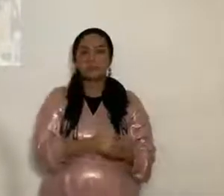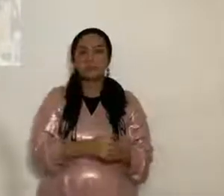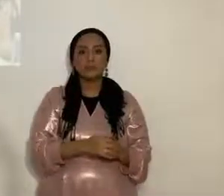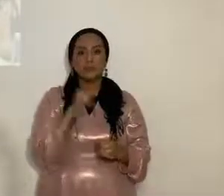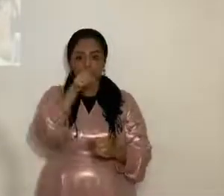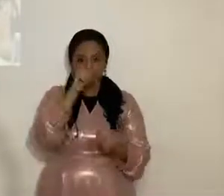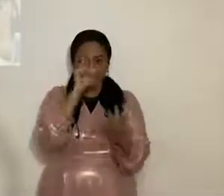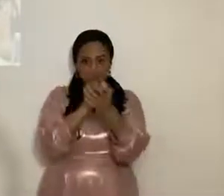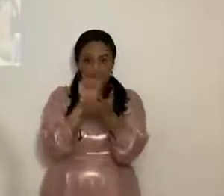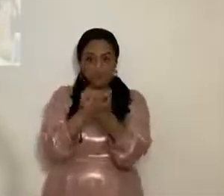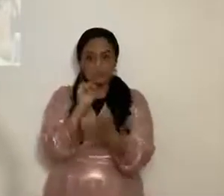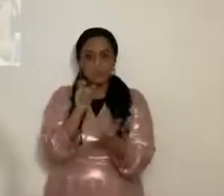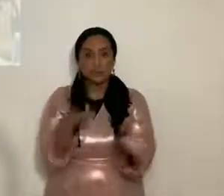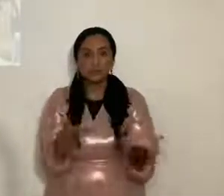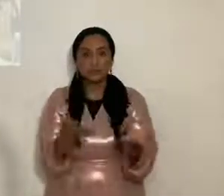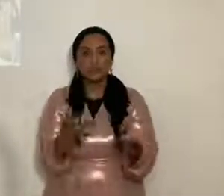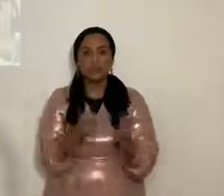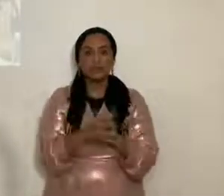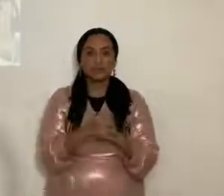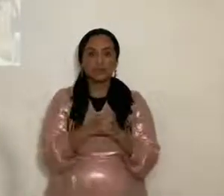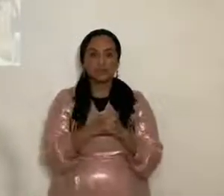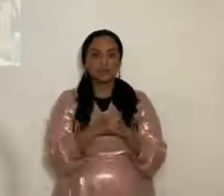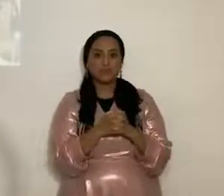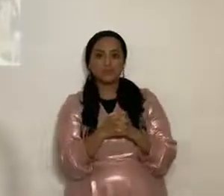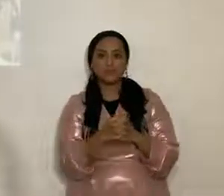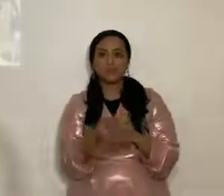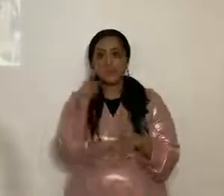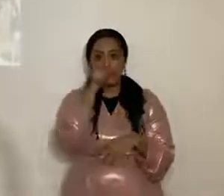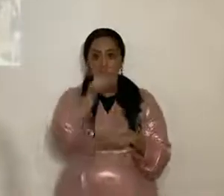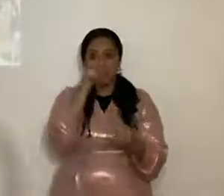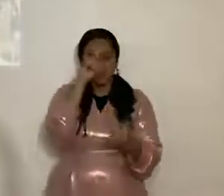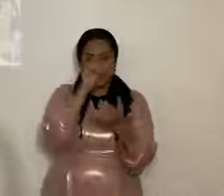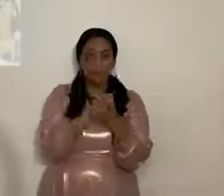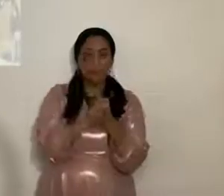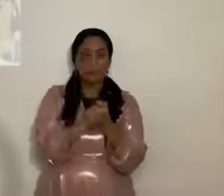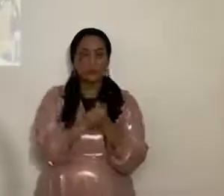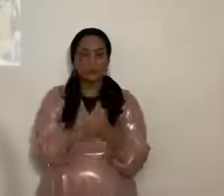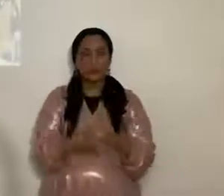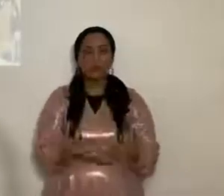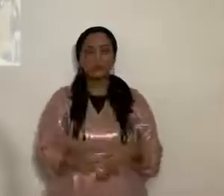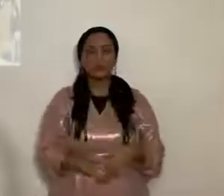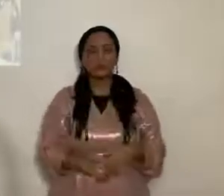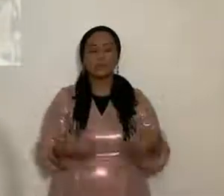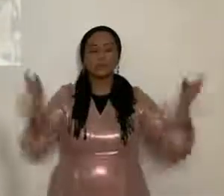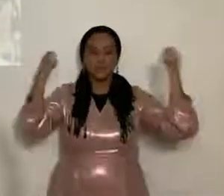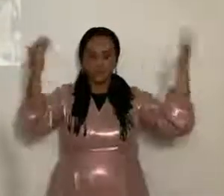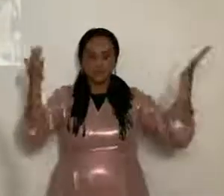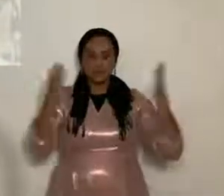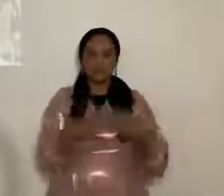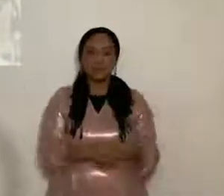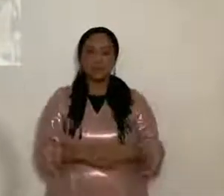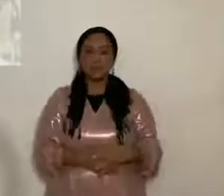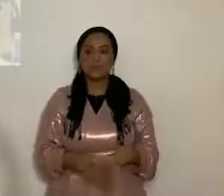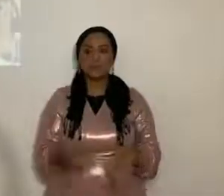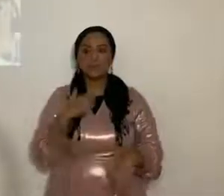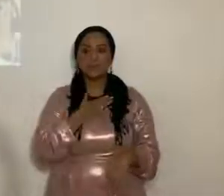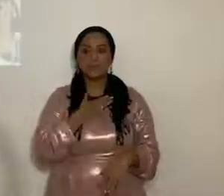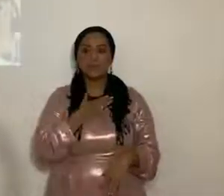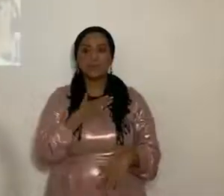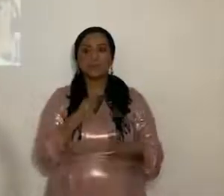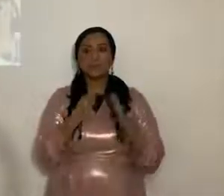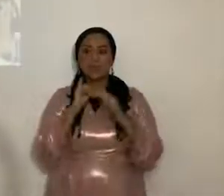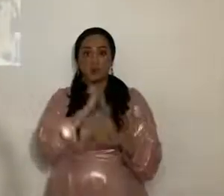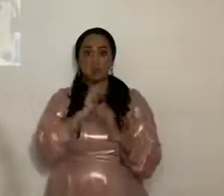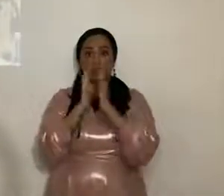¿Crees esto? Fíjense cómo termina la cita. ¿Crees esto? Aleluya. Yo oro